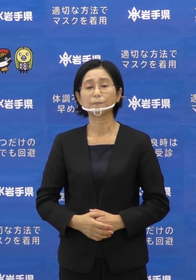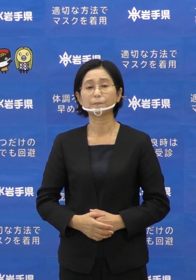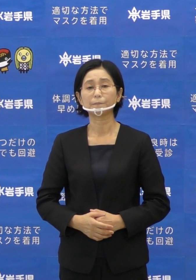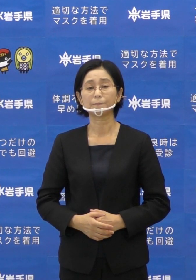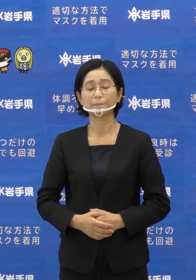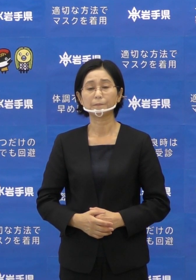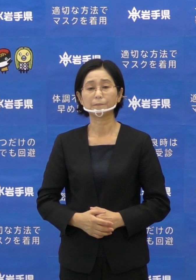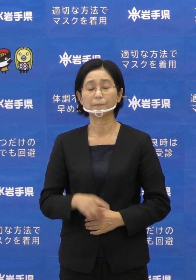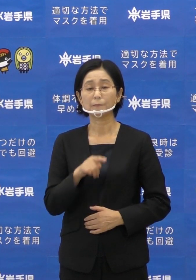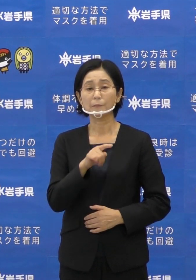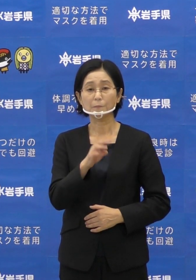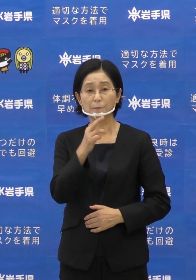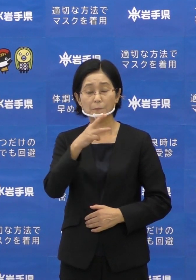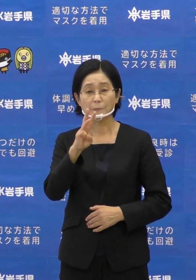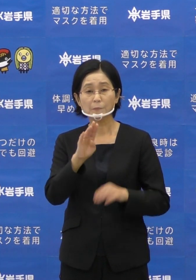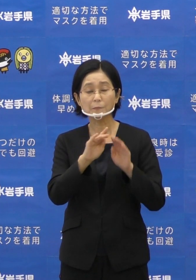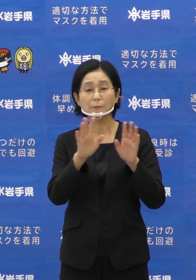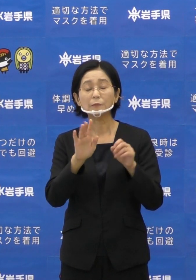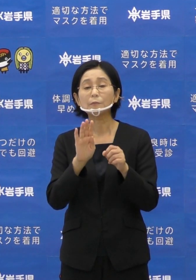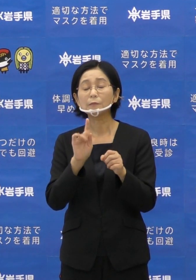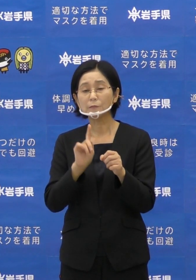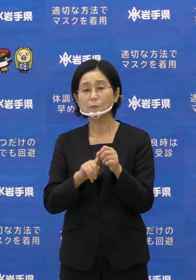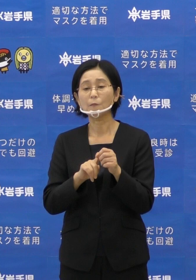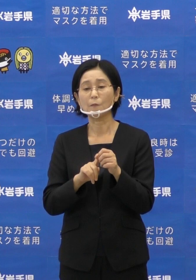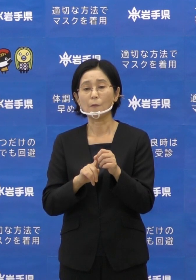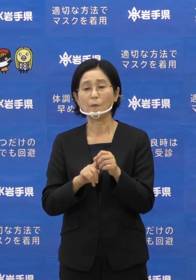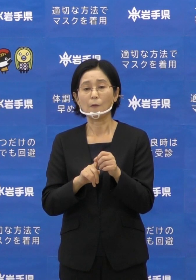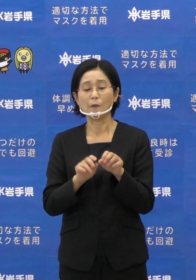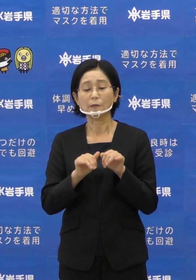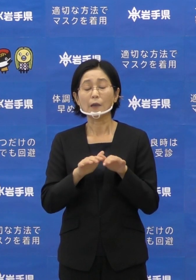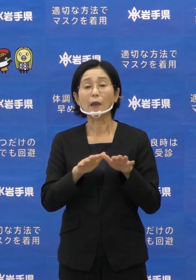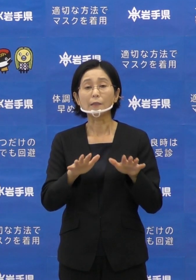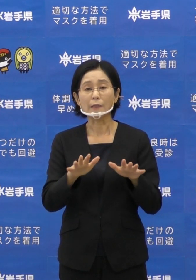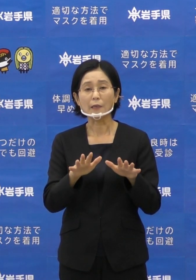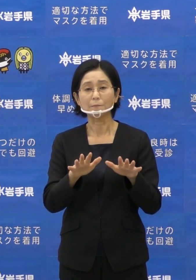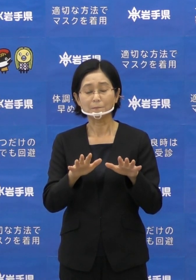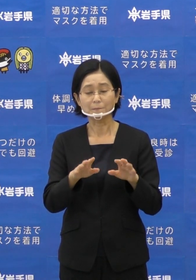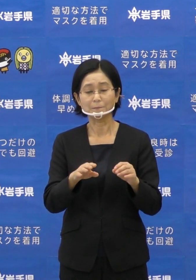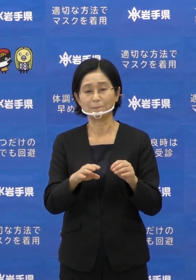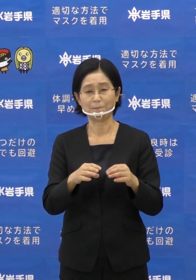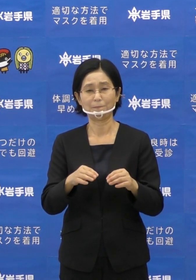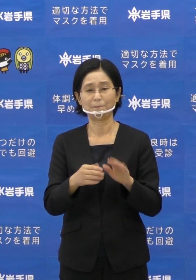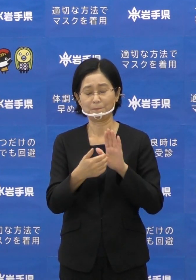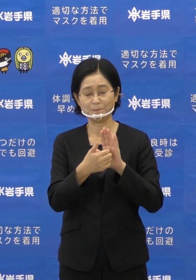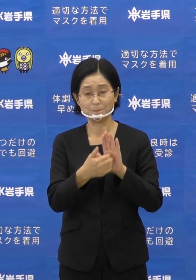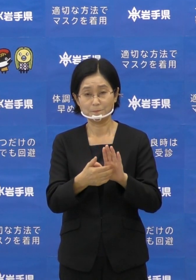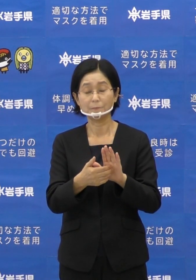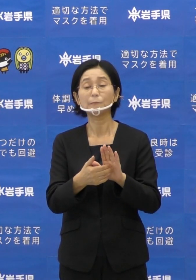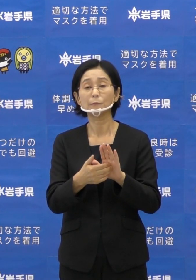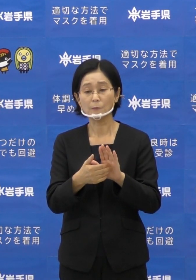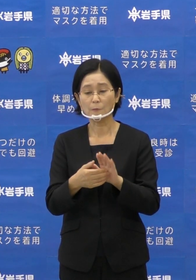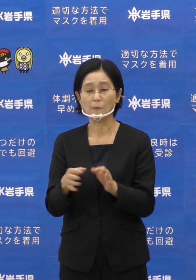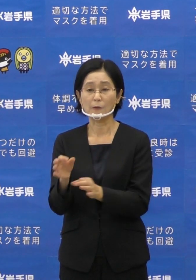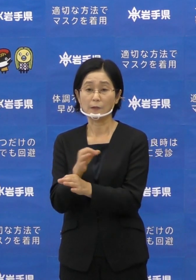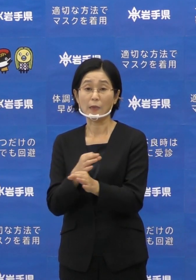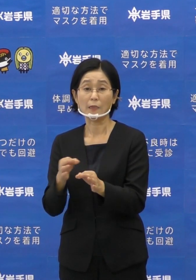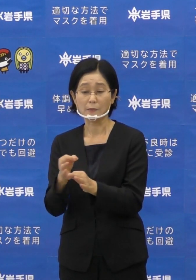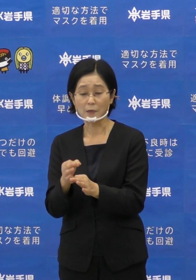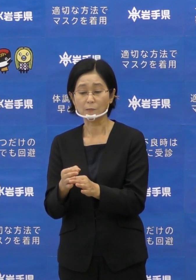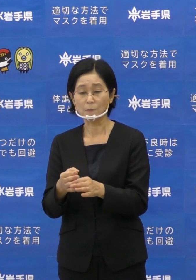感染対策と社会経済活動の両立っていうのが、日本全体として今までずっ